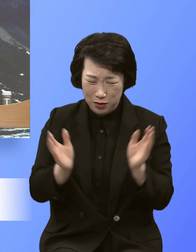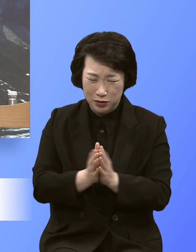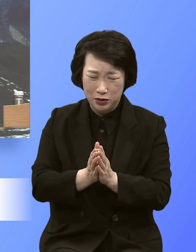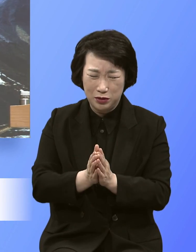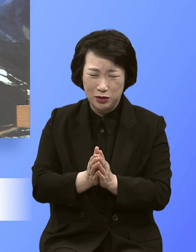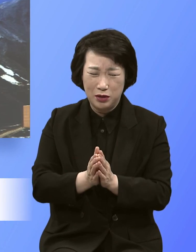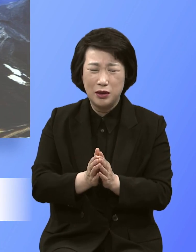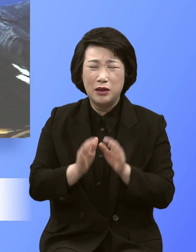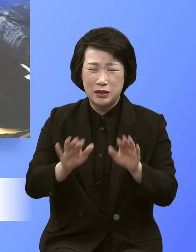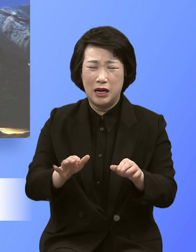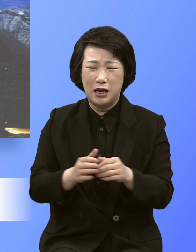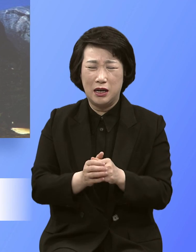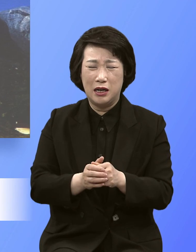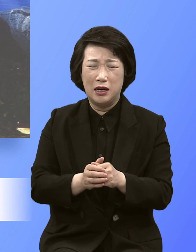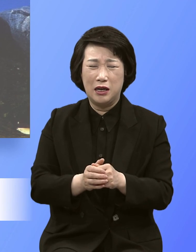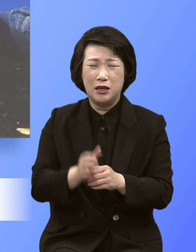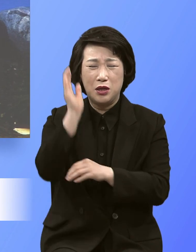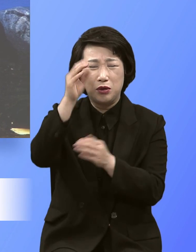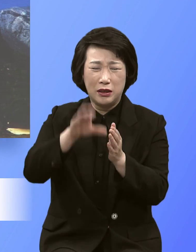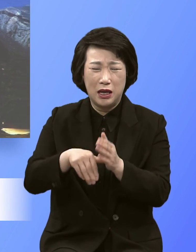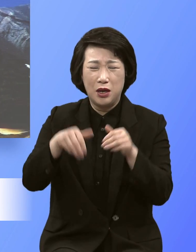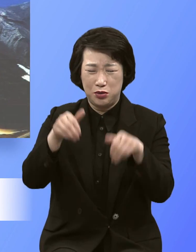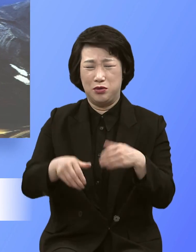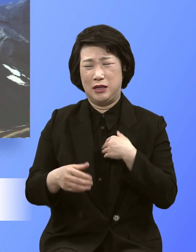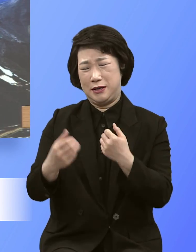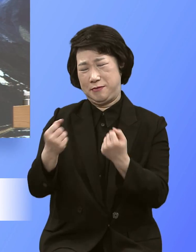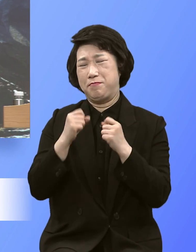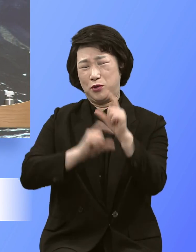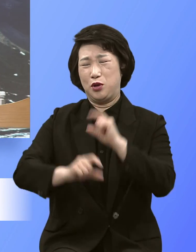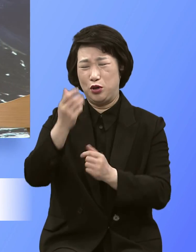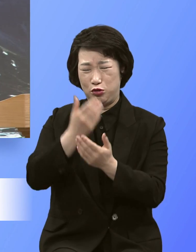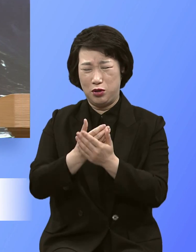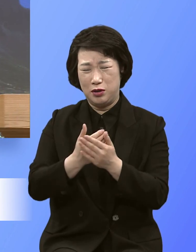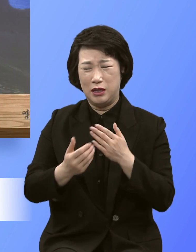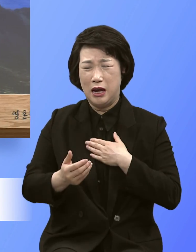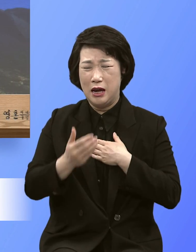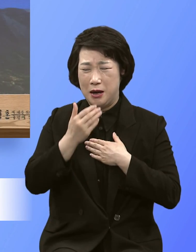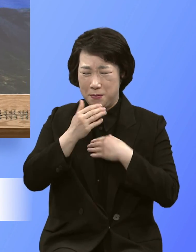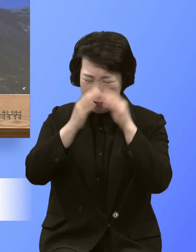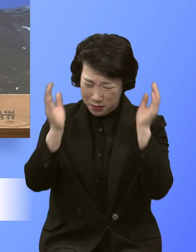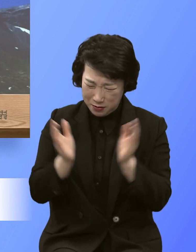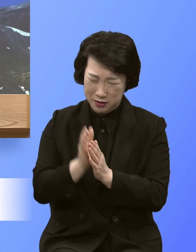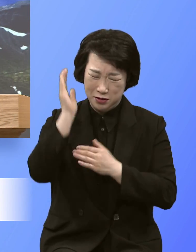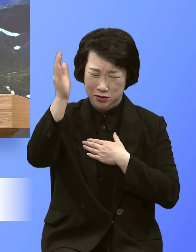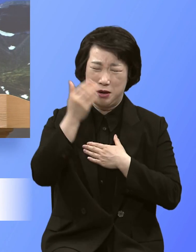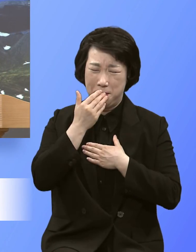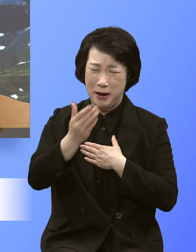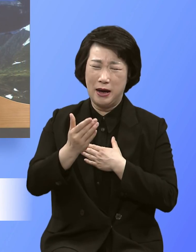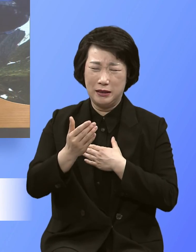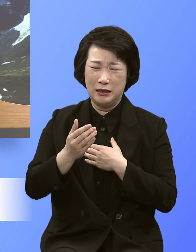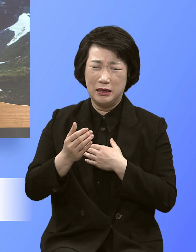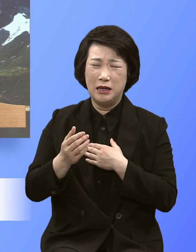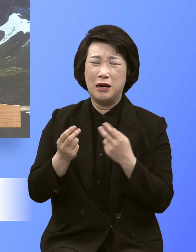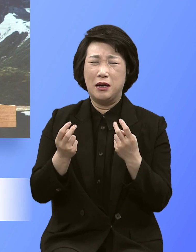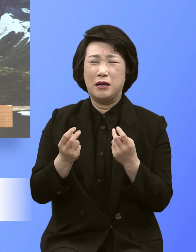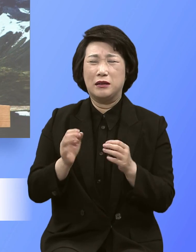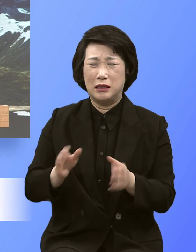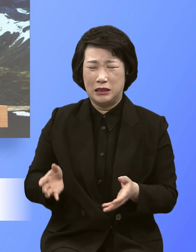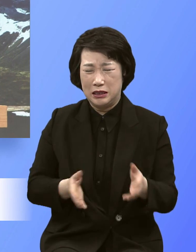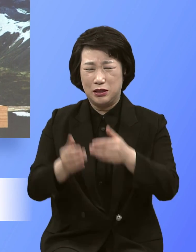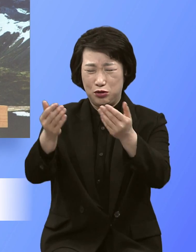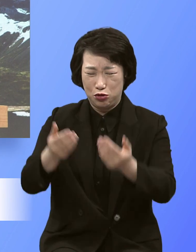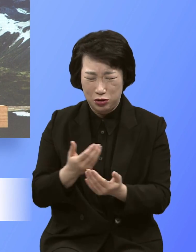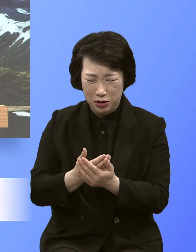종에게 기력을 주시옵시고 아버지께서 할 수 있는 길을 열어주시옵시고